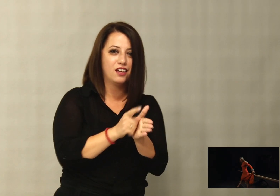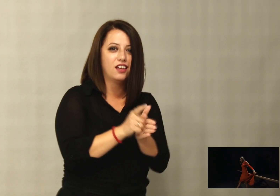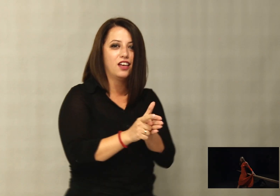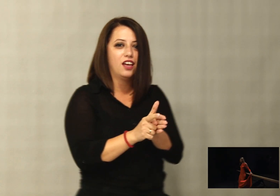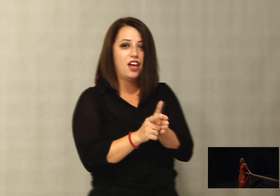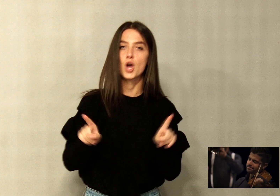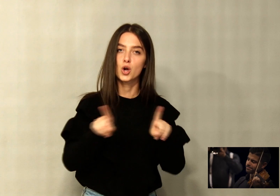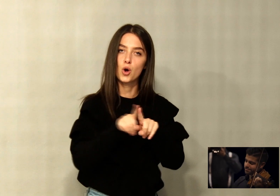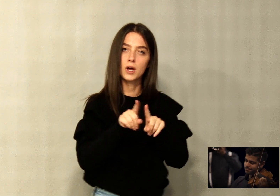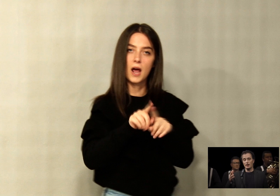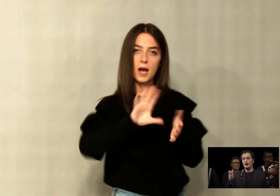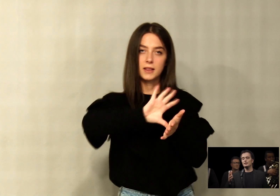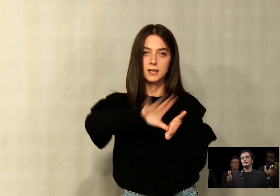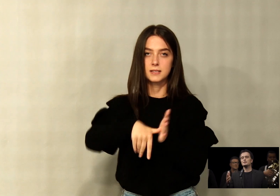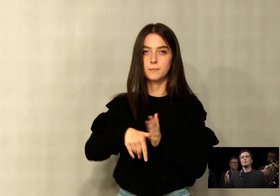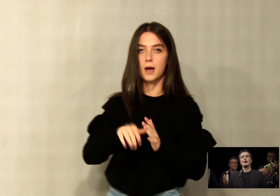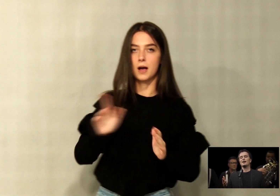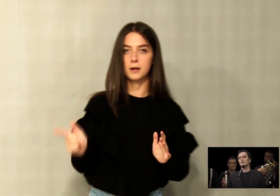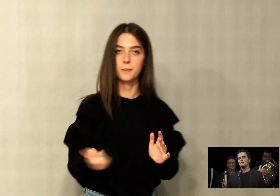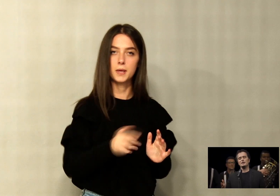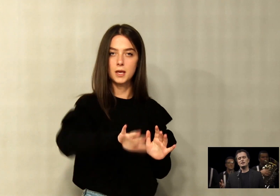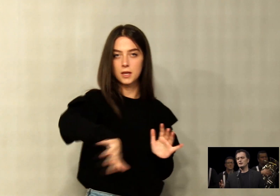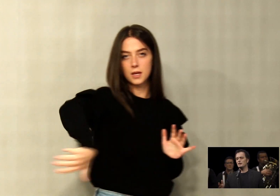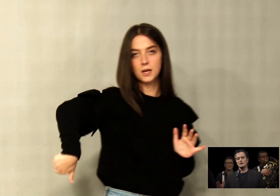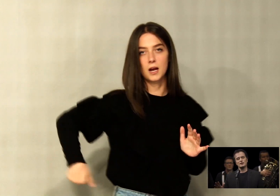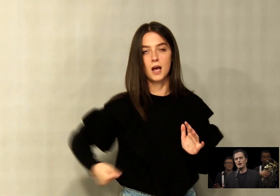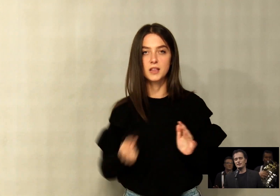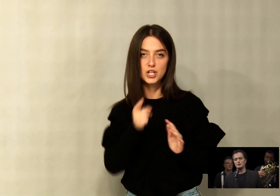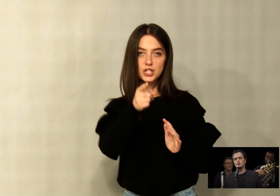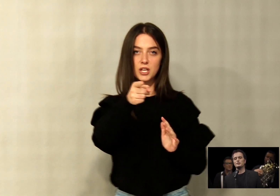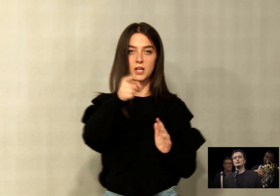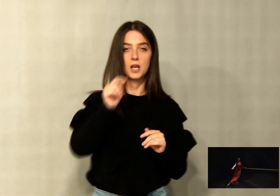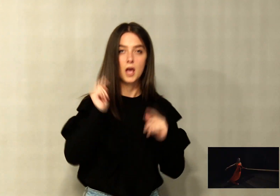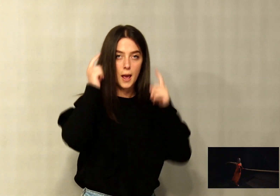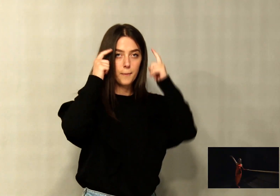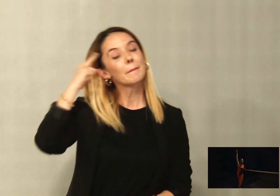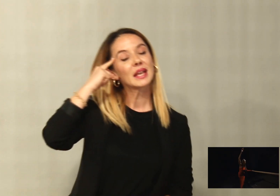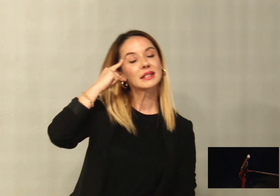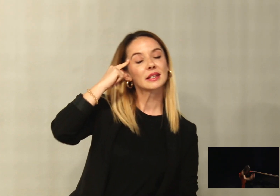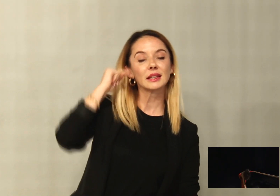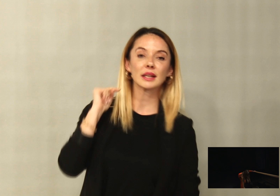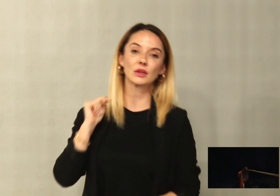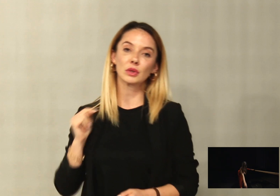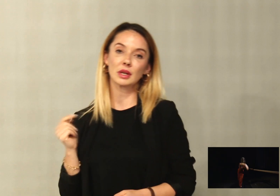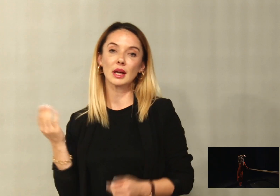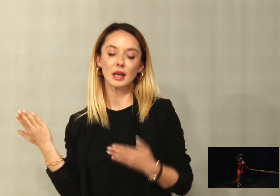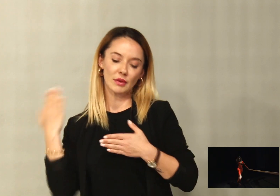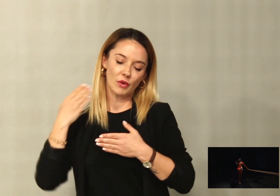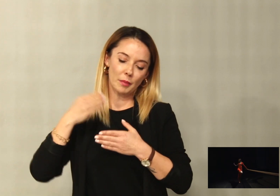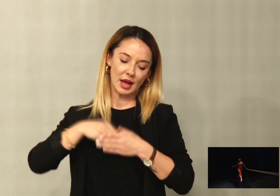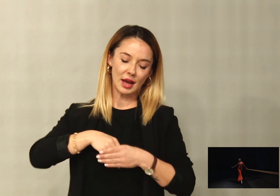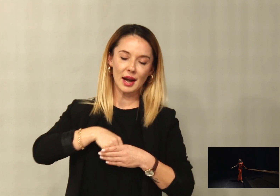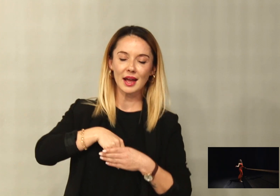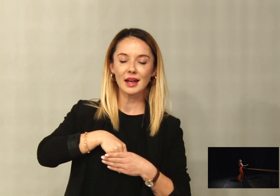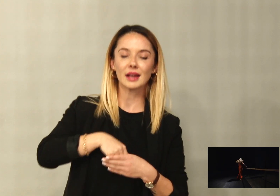vreme. Ko kradec pak mi i kradeš ti, mislite sokrijeni